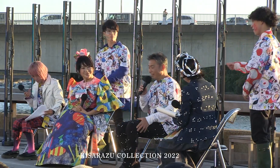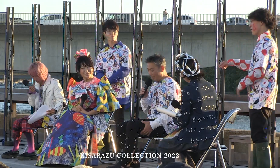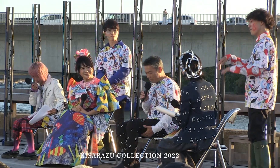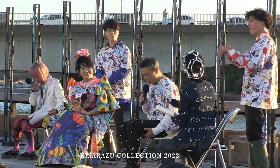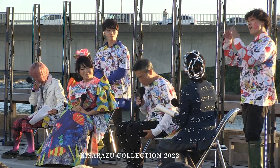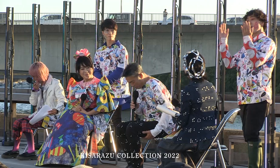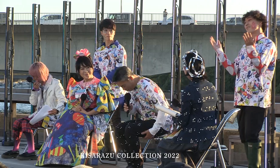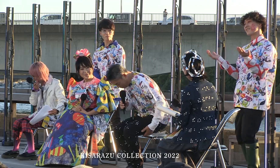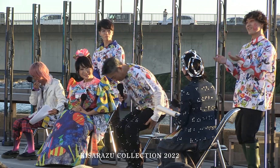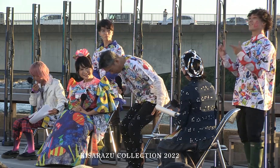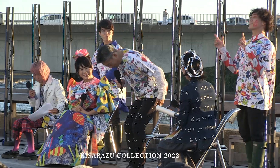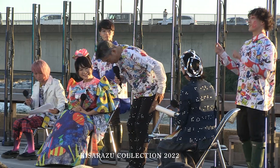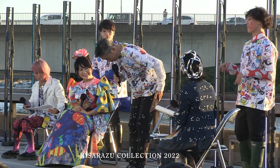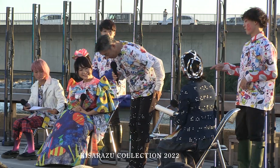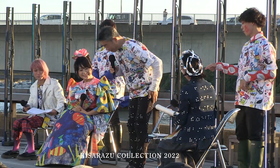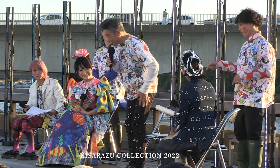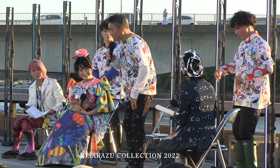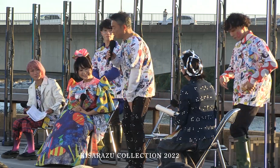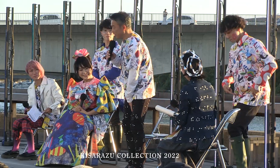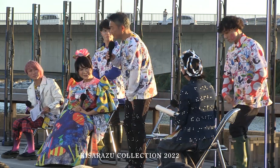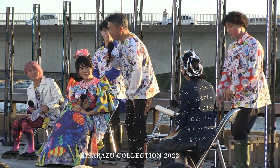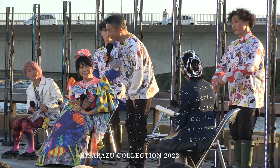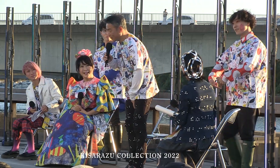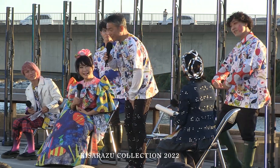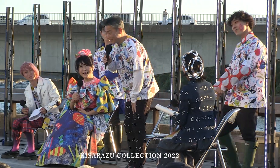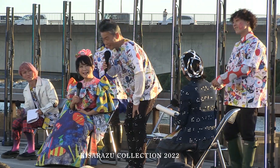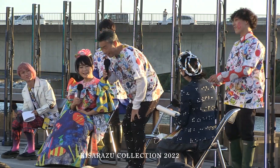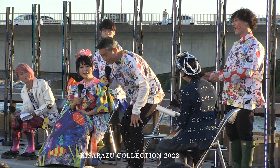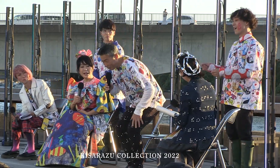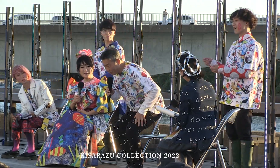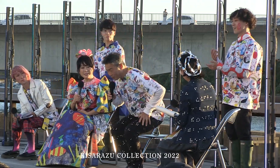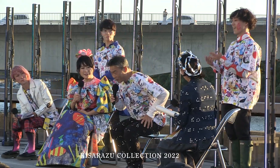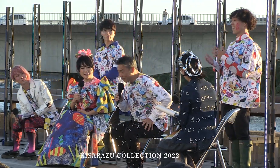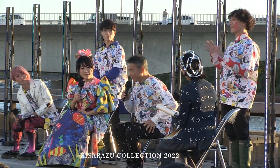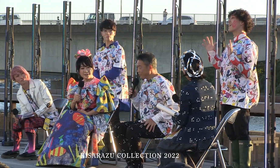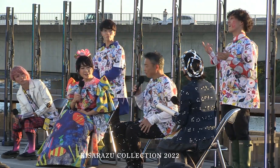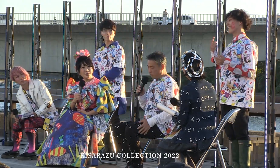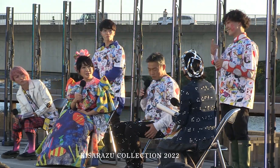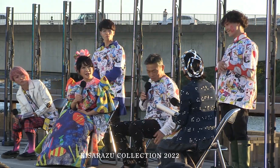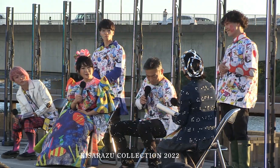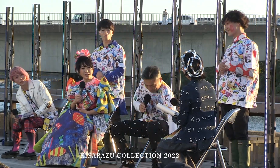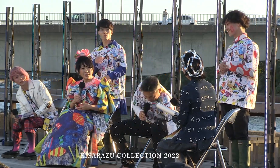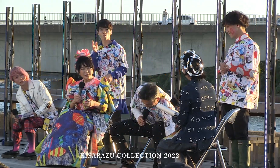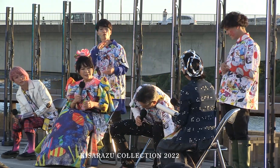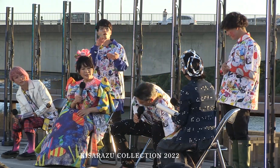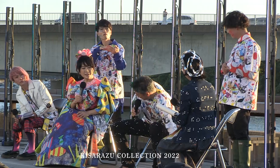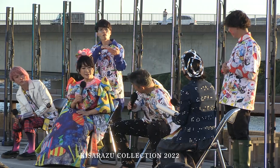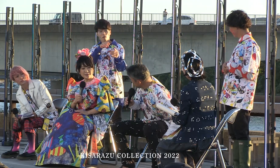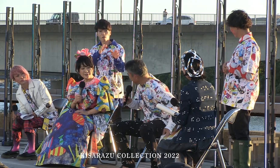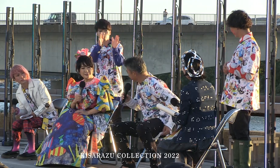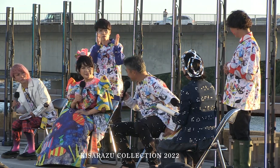で、こういったぴったりしたパンツ履いたことないんですよ。 似合います。スポーツワールが